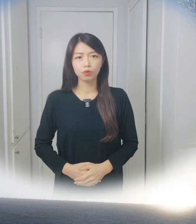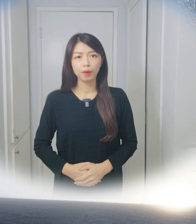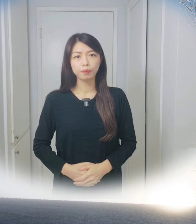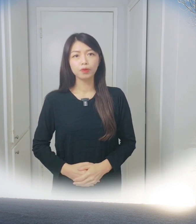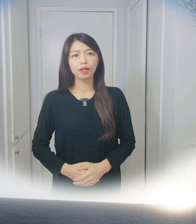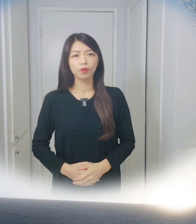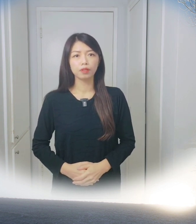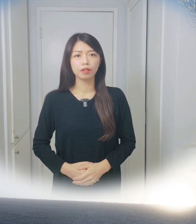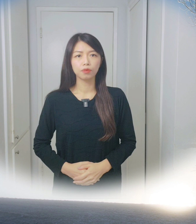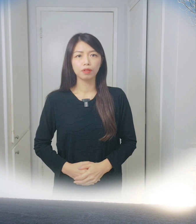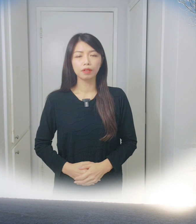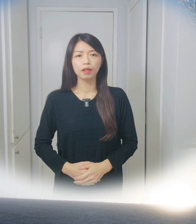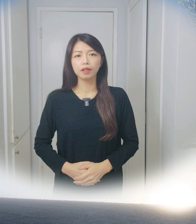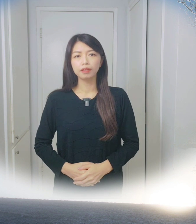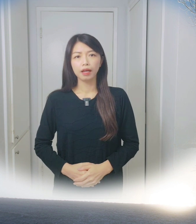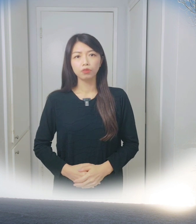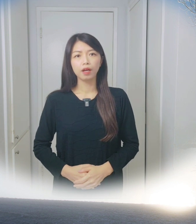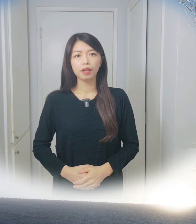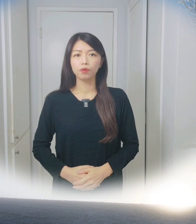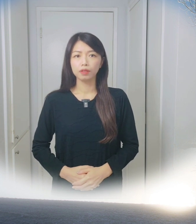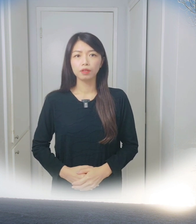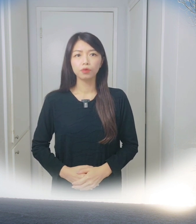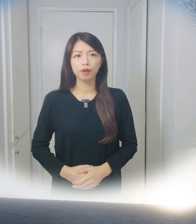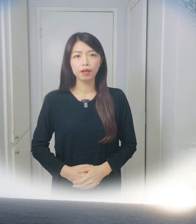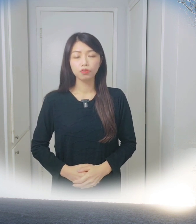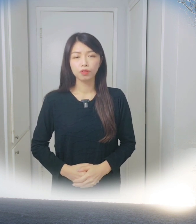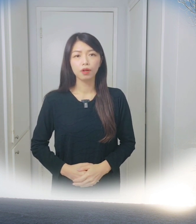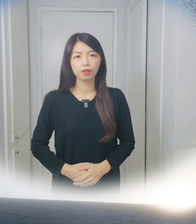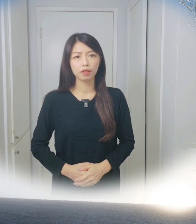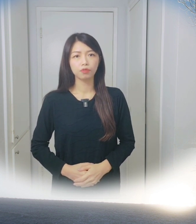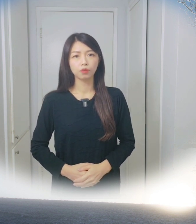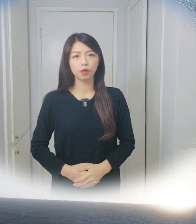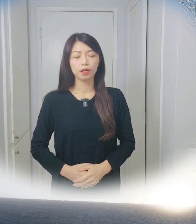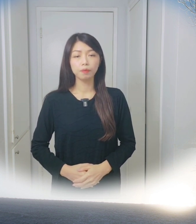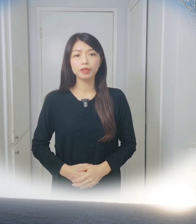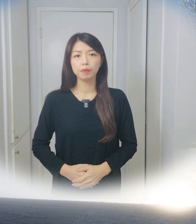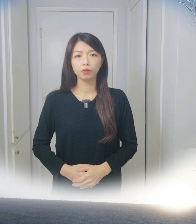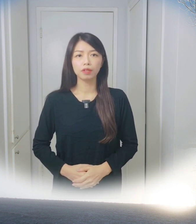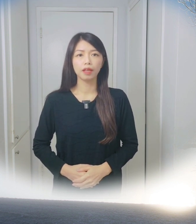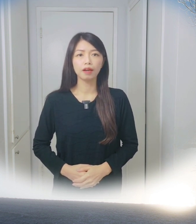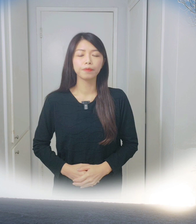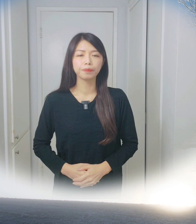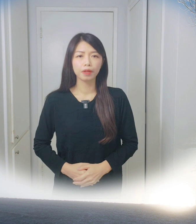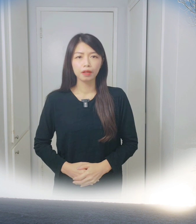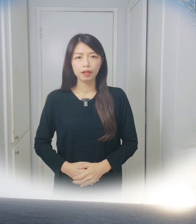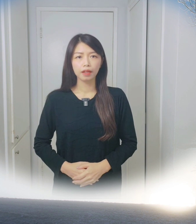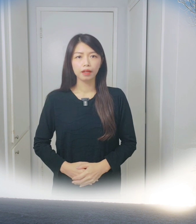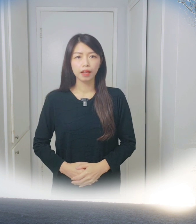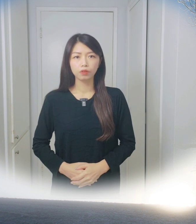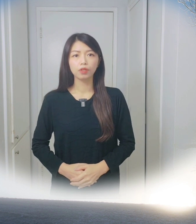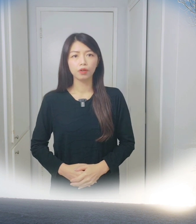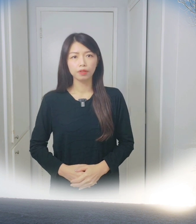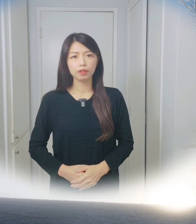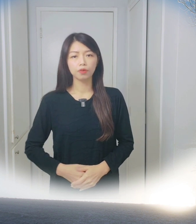베푸시는 주, 베풀다라고 하는 뜻의 수어는 나누다라고 하는 뜻의 수어에 주다라고 하는 뜻의 수어 두 개를 합하시면 되는데요.